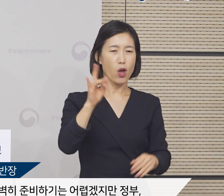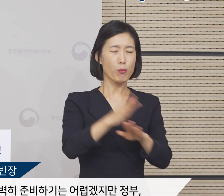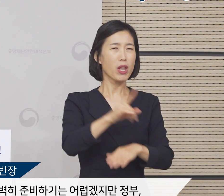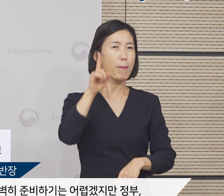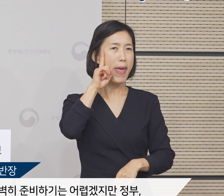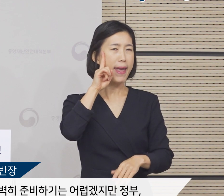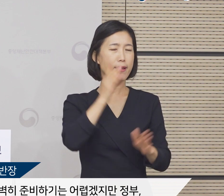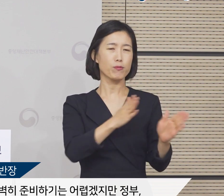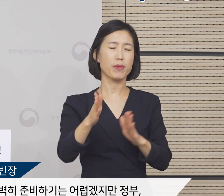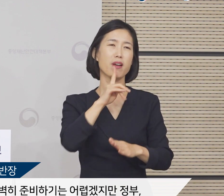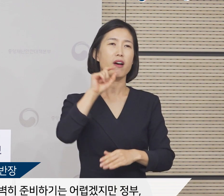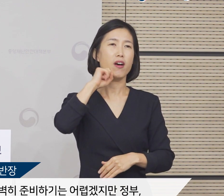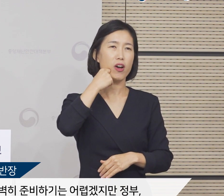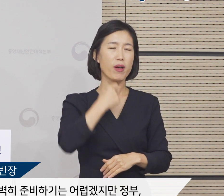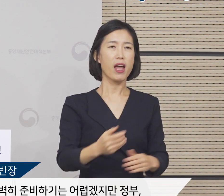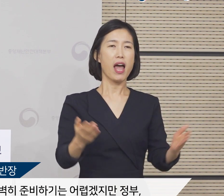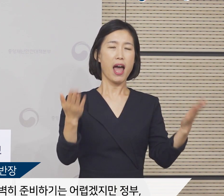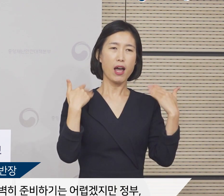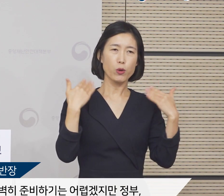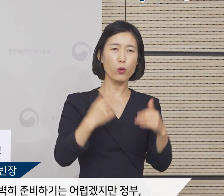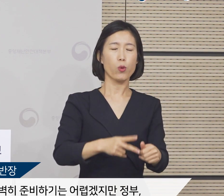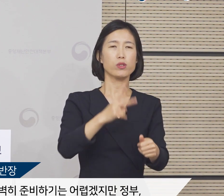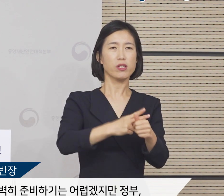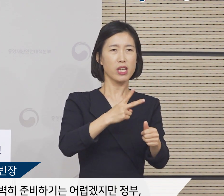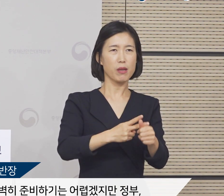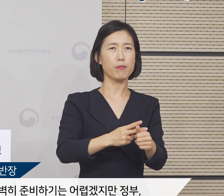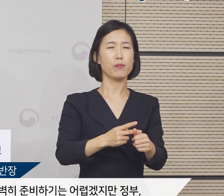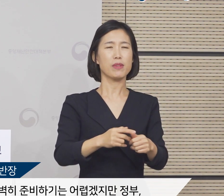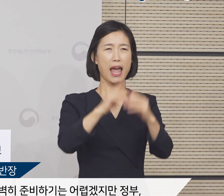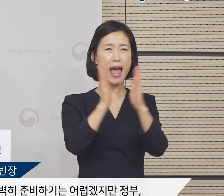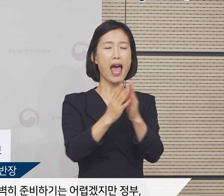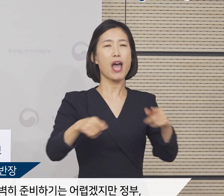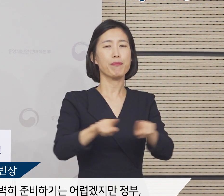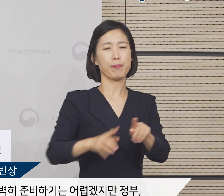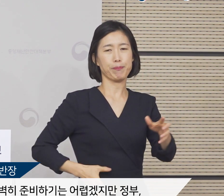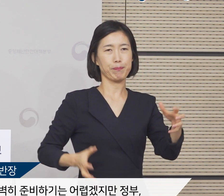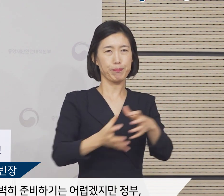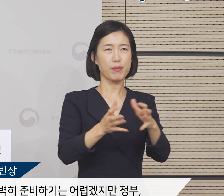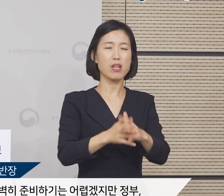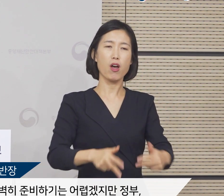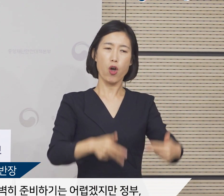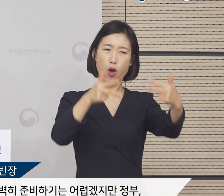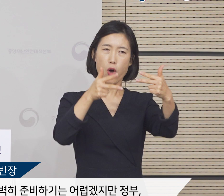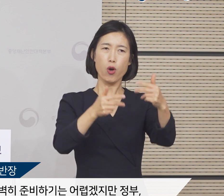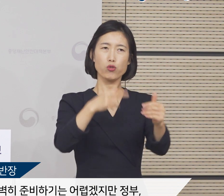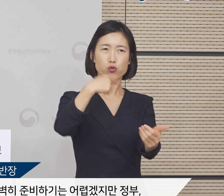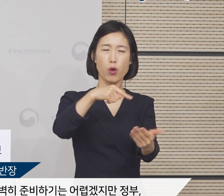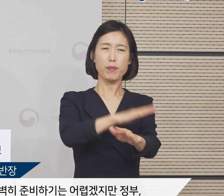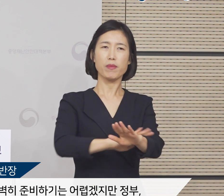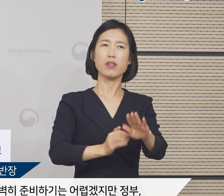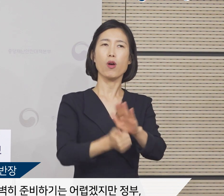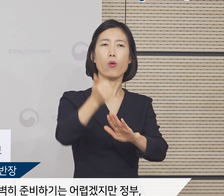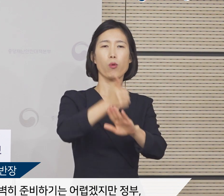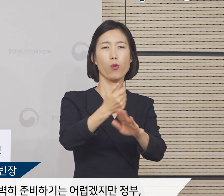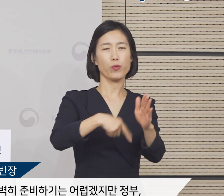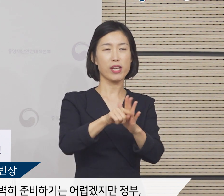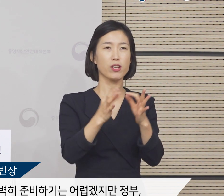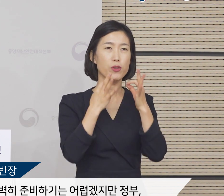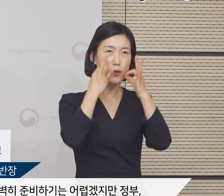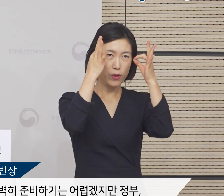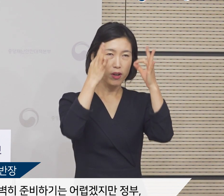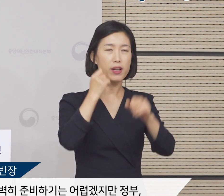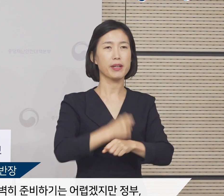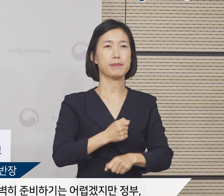어렵겠지만 정부, 학교, 교사 등이 합심하여 성공적인 온라인 개학을 위해 더욱 노력하겠습니다.